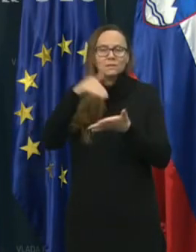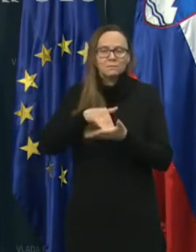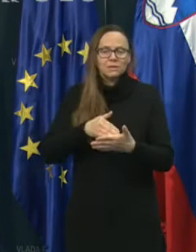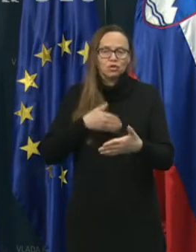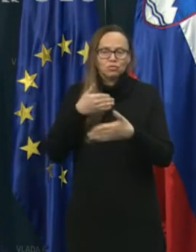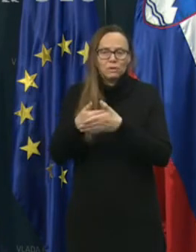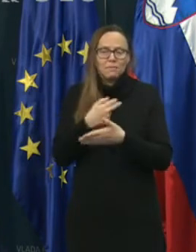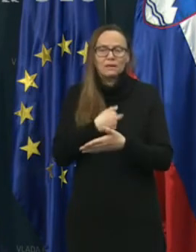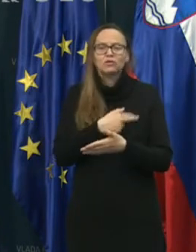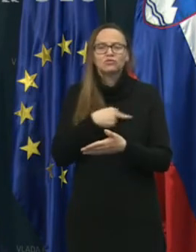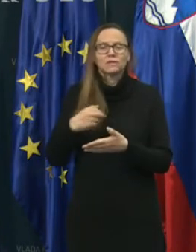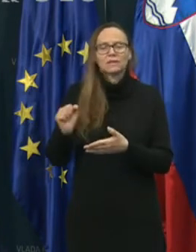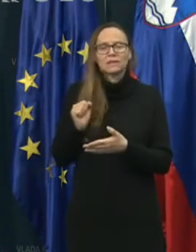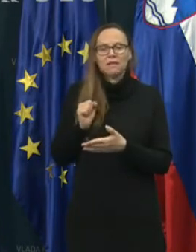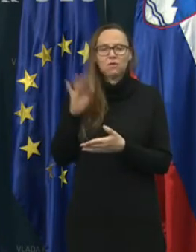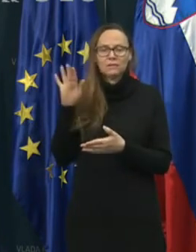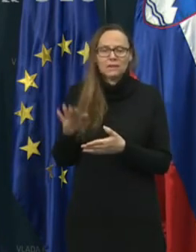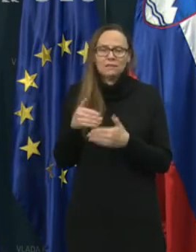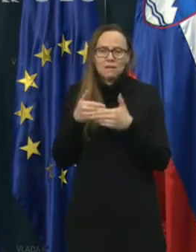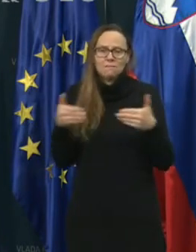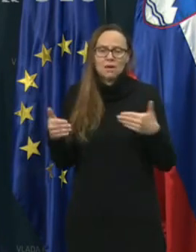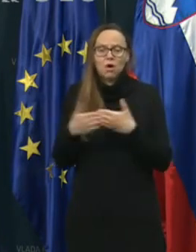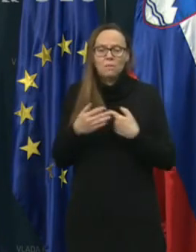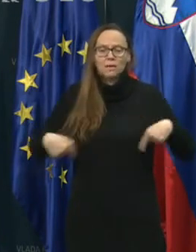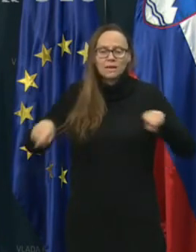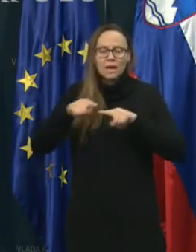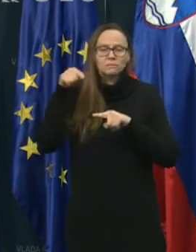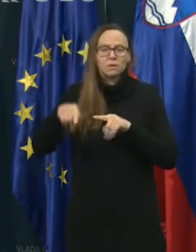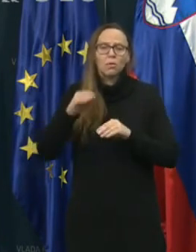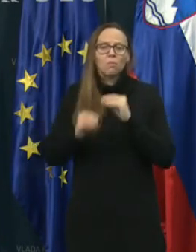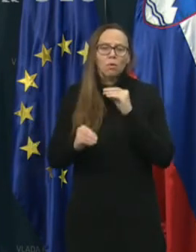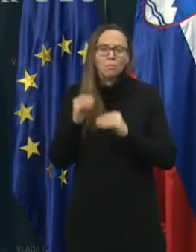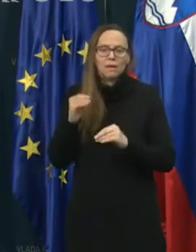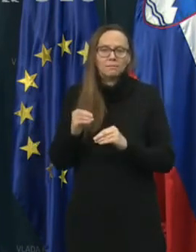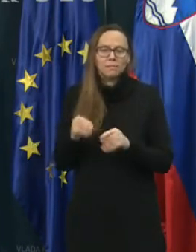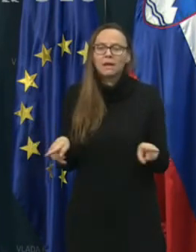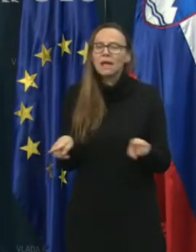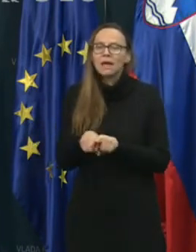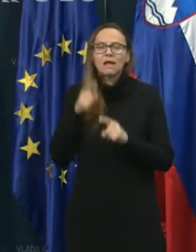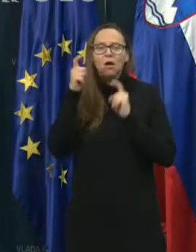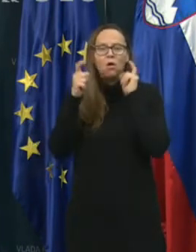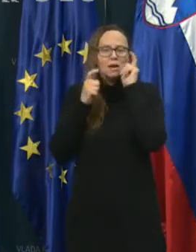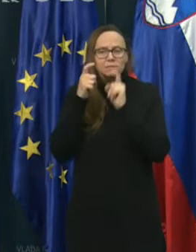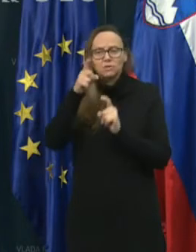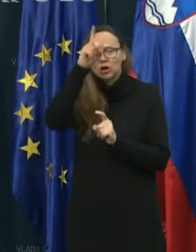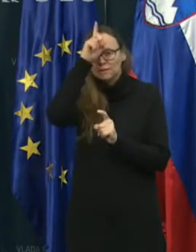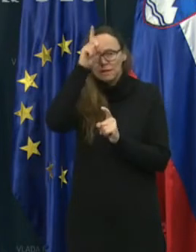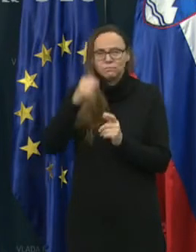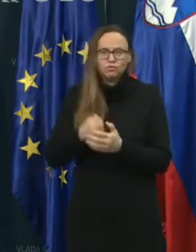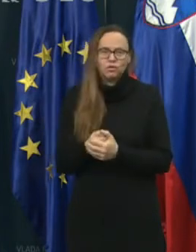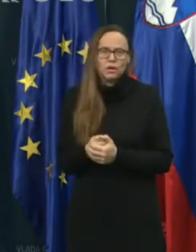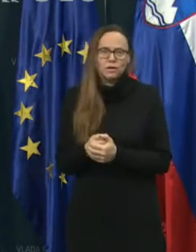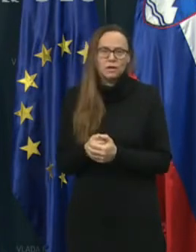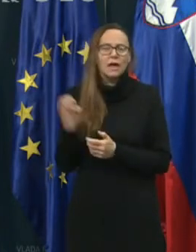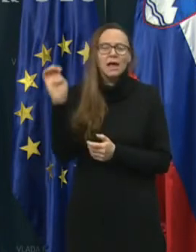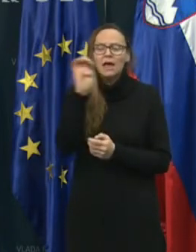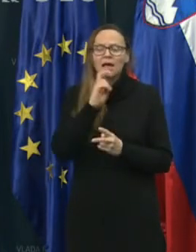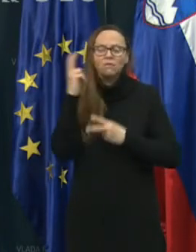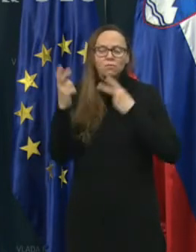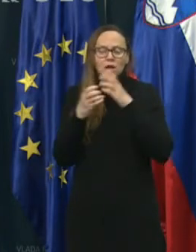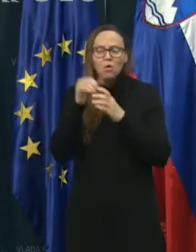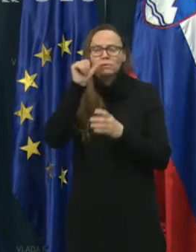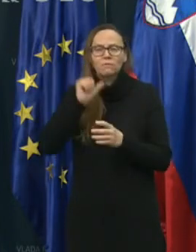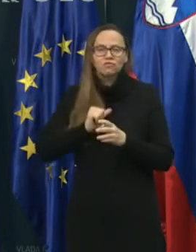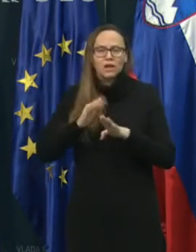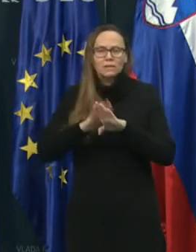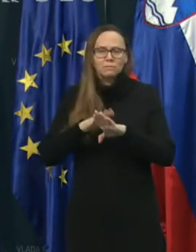pripadnikov švicarske vojske na mejo. Pri nas je to problem. Enako razmišlja Nemčija. Evropska komisija je